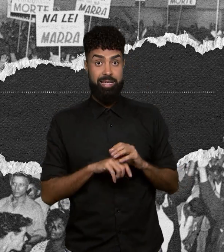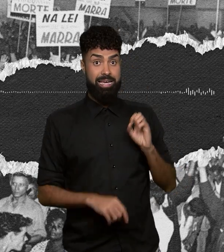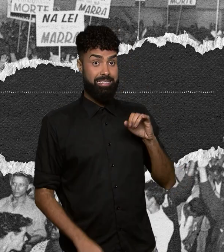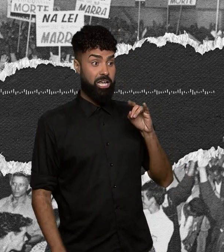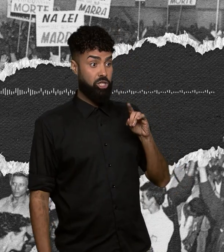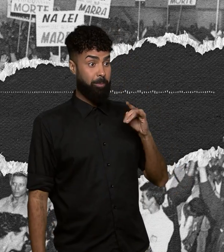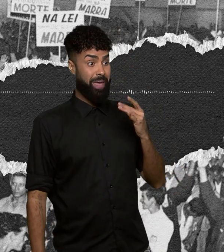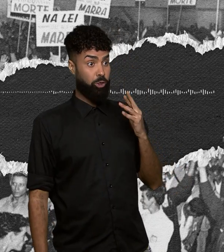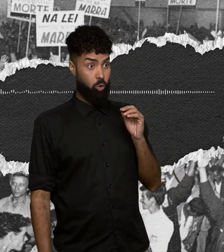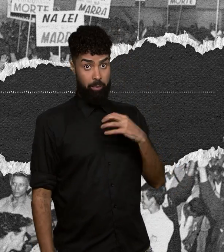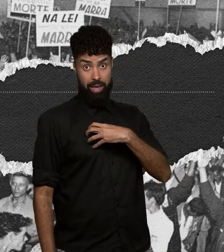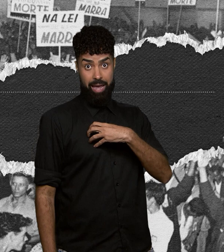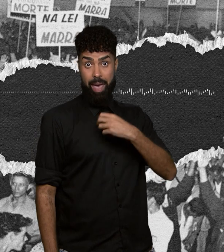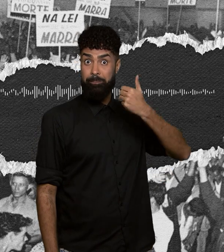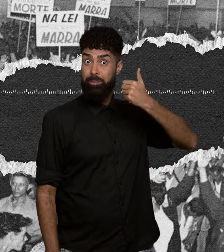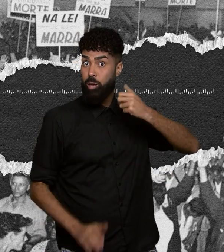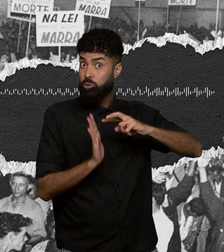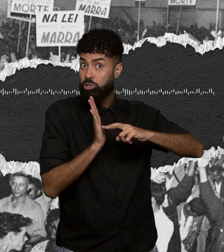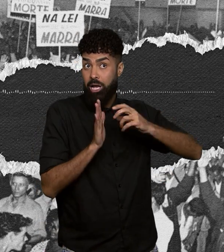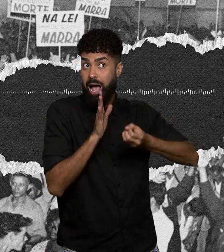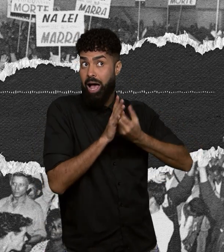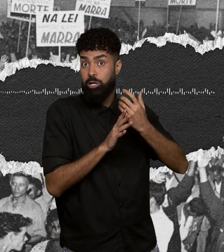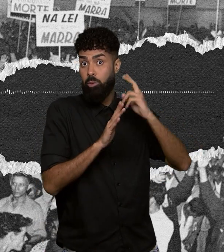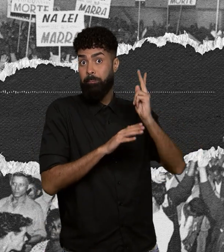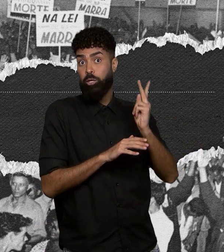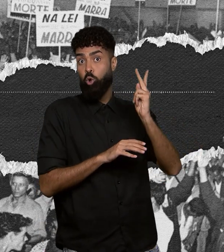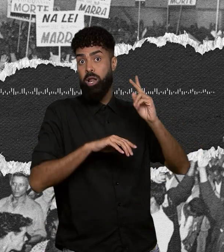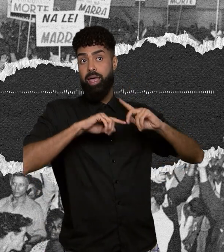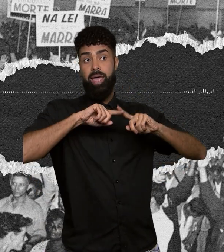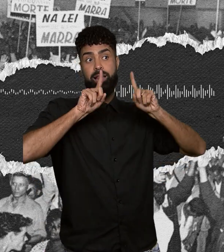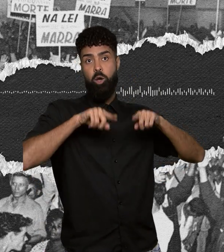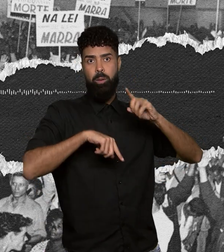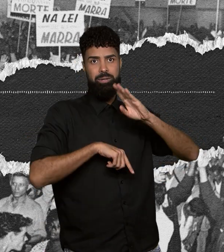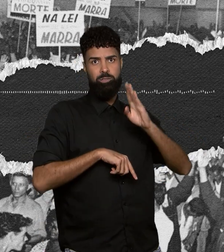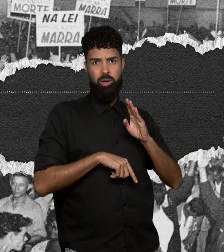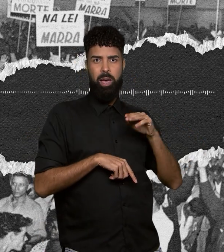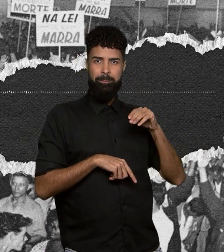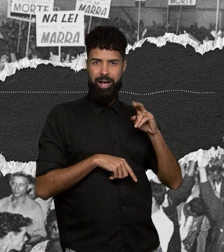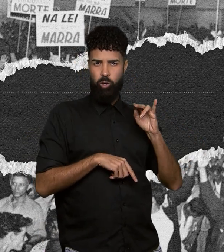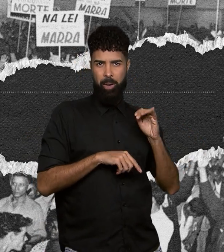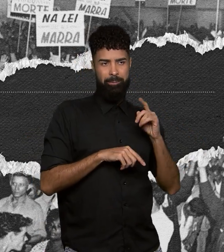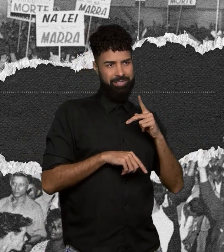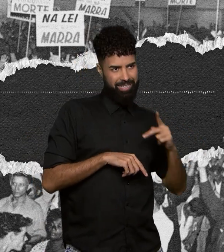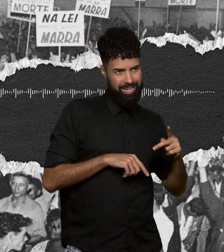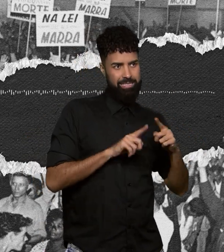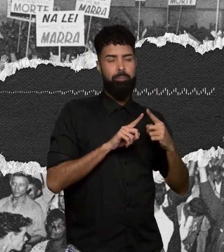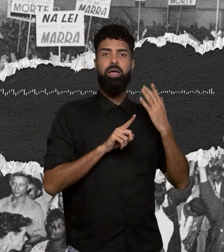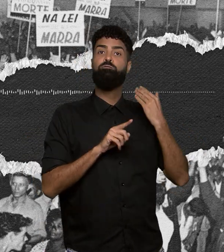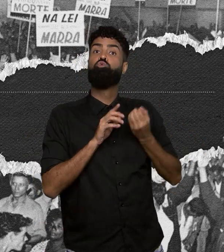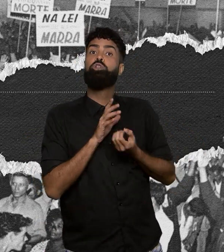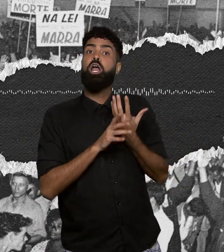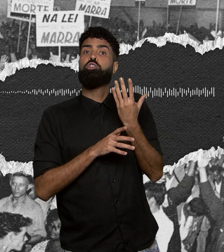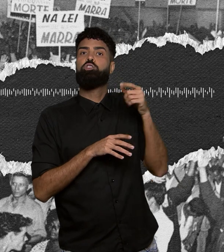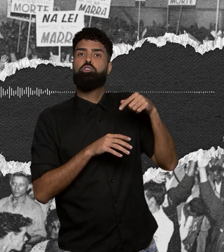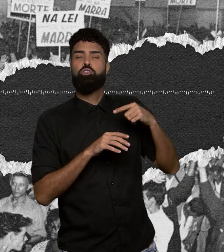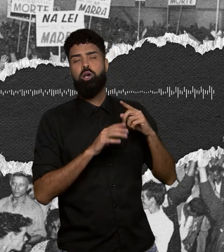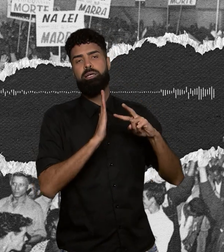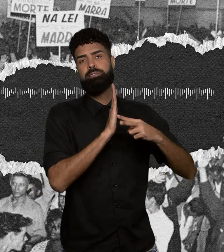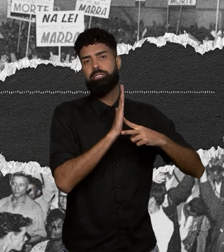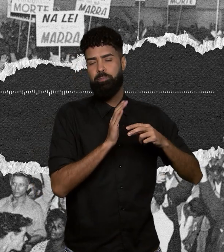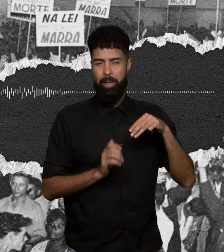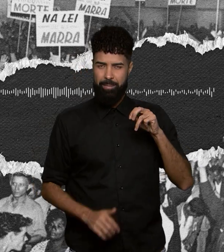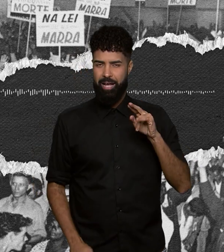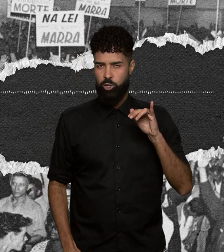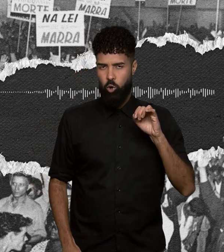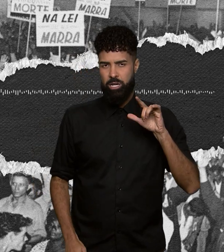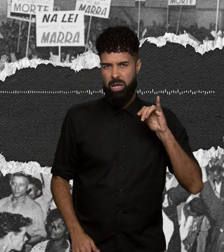Sindicato de Petroleiros do Brasil e Mário Lima Além de presidente foi um dos fundadores do sindicato Mário Lima liderou a primeira